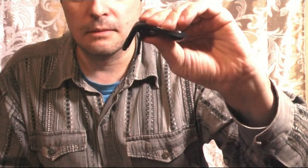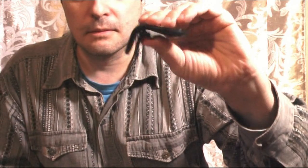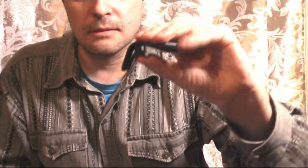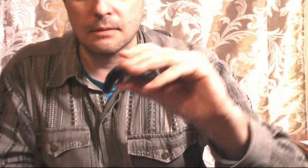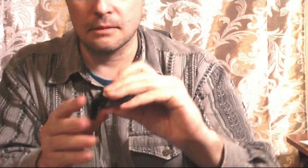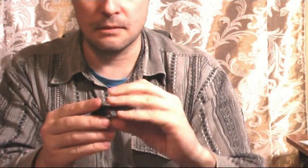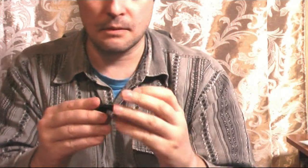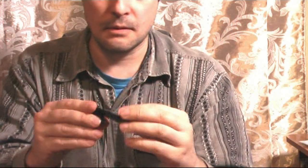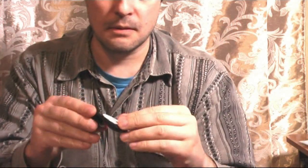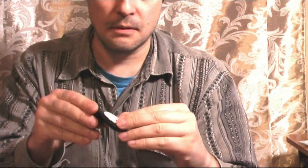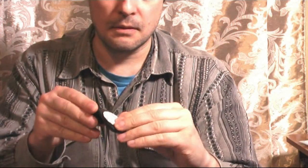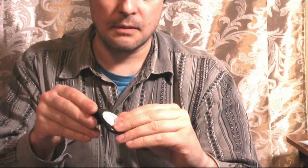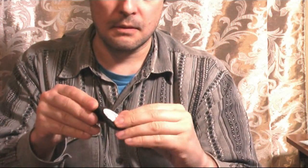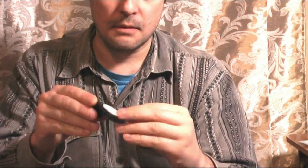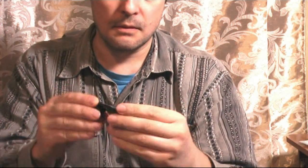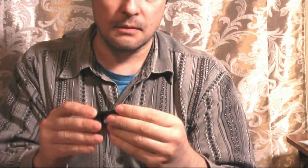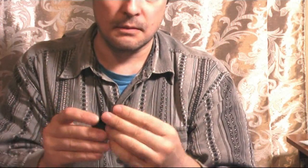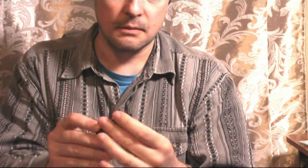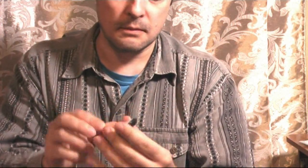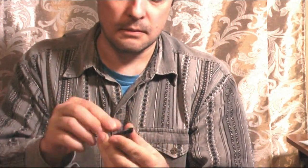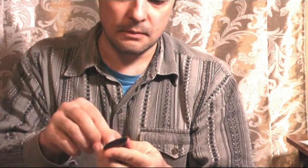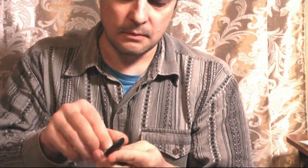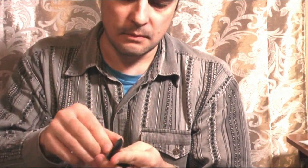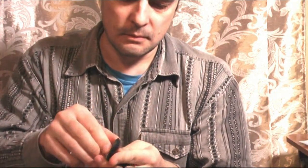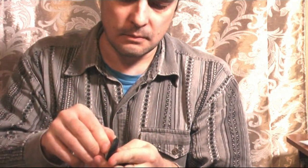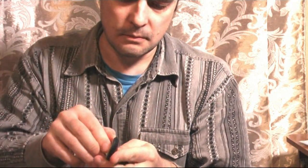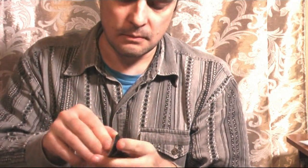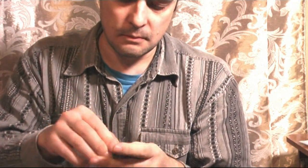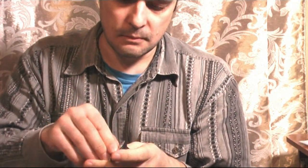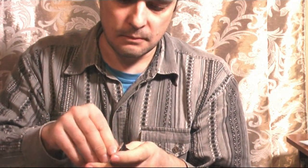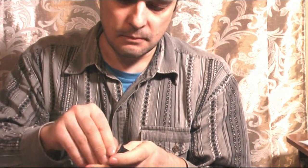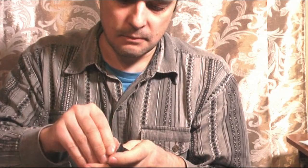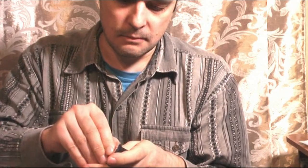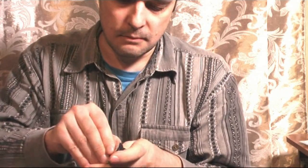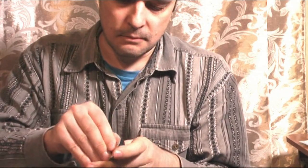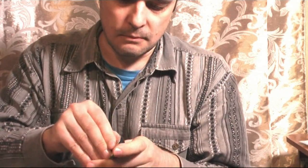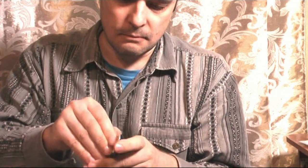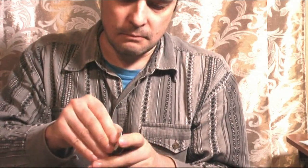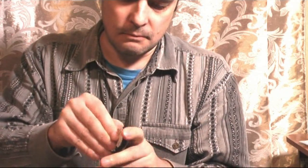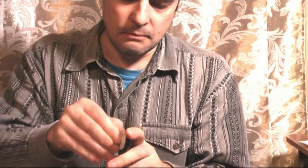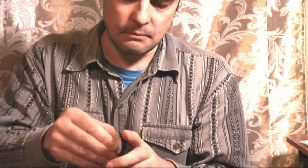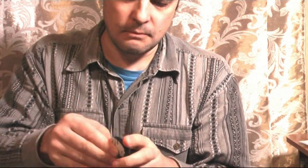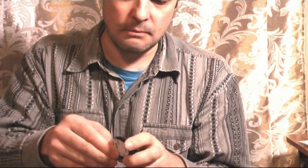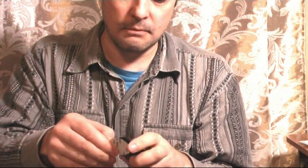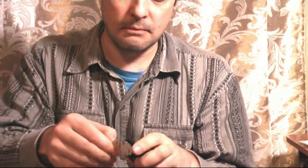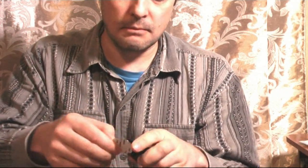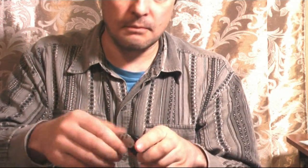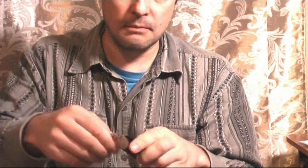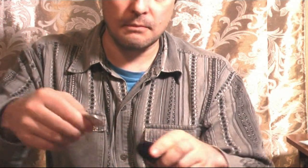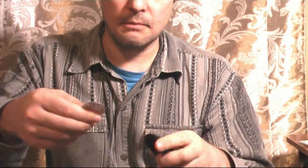В основном она выступала на североамериканских стартах, но при этом она очень здорово на них выступала, получала высокие оценки, отобралась в